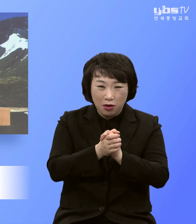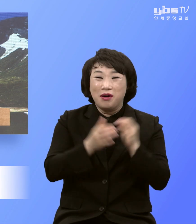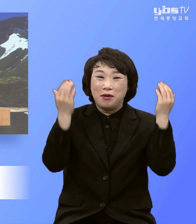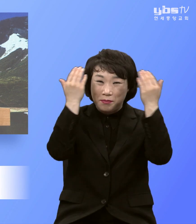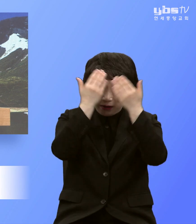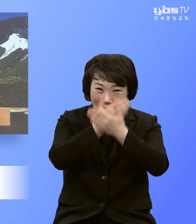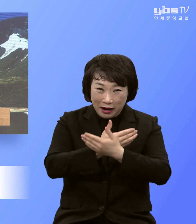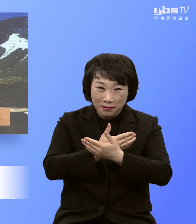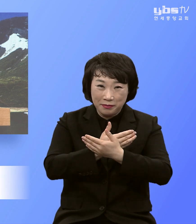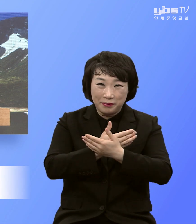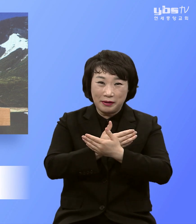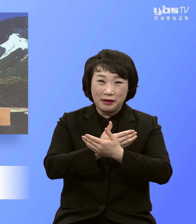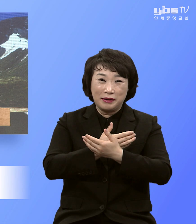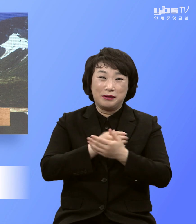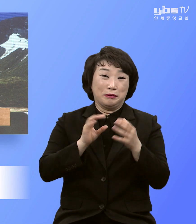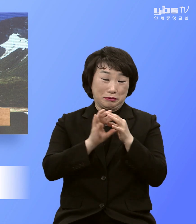밤에나